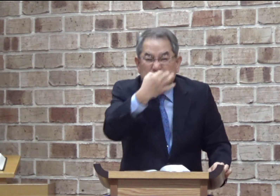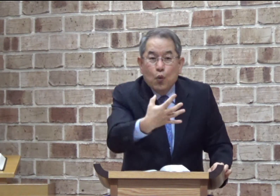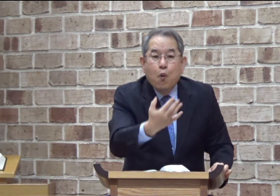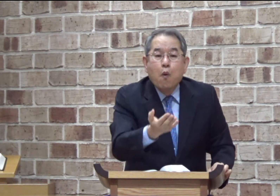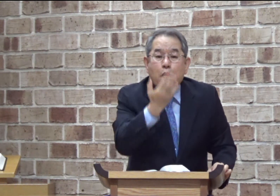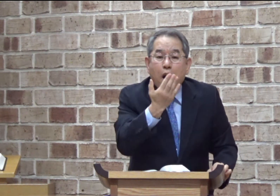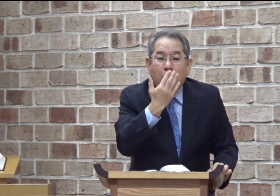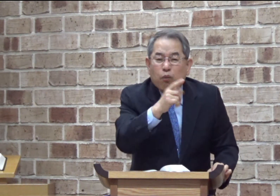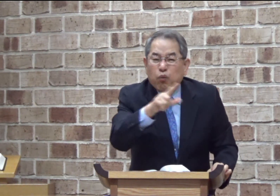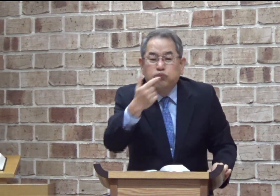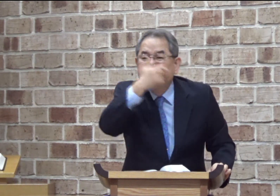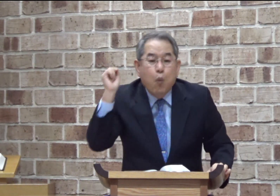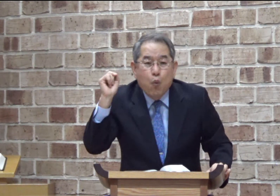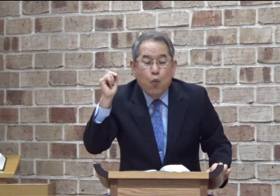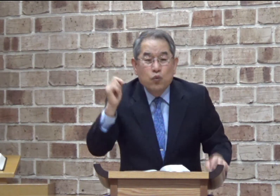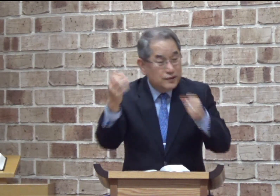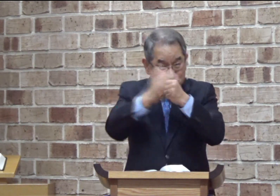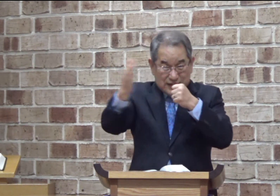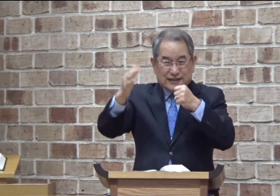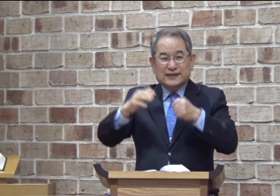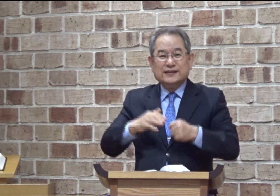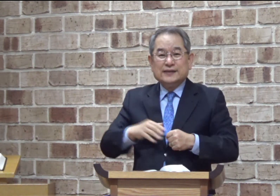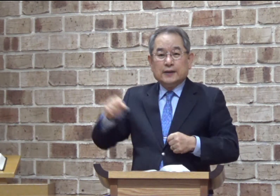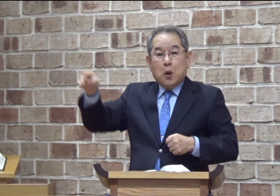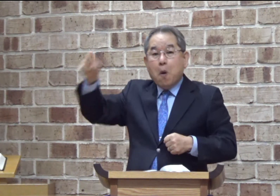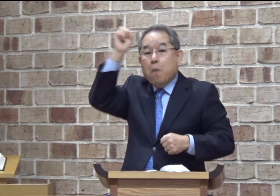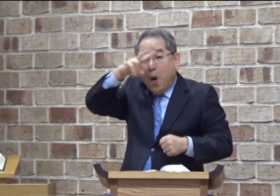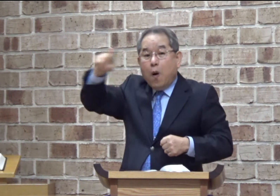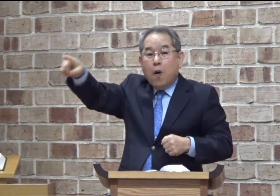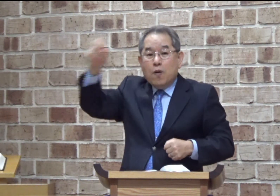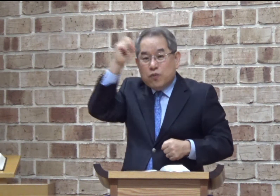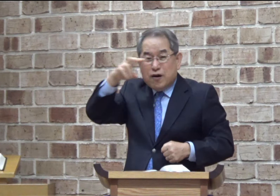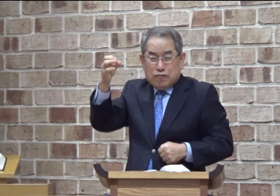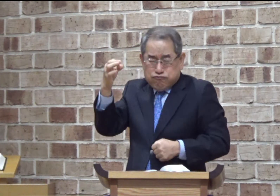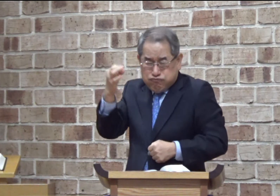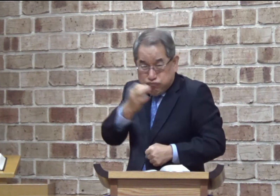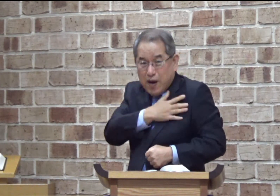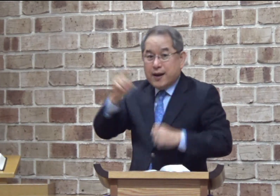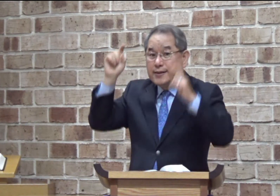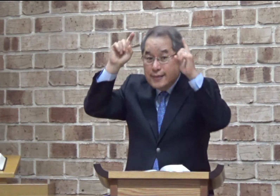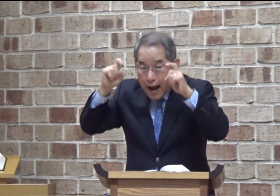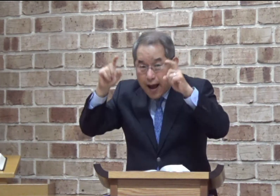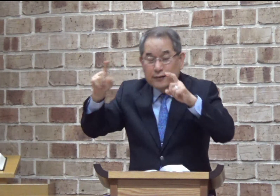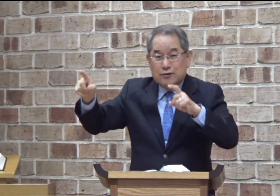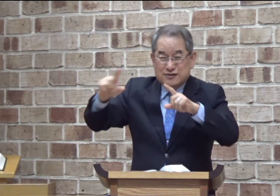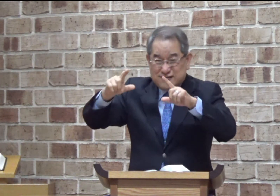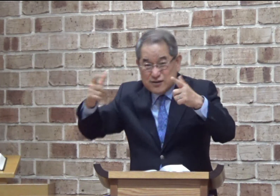다녔습니다. 그 군사들을 데리고 도망 다닐 때 먹을 것이 없고 잘 곳이 없었습니다. 그래서